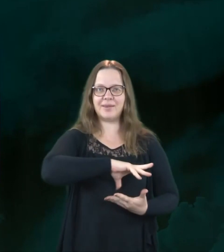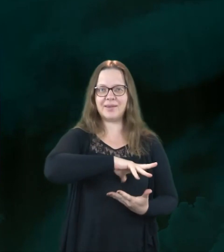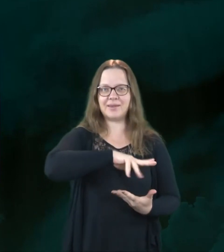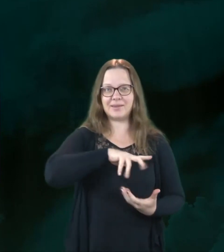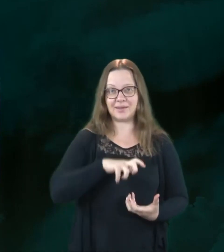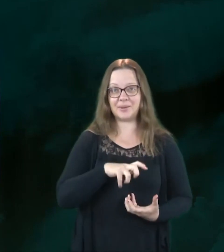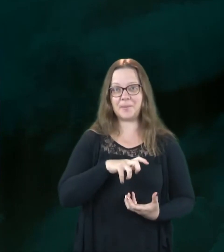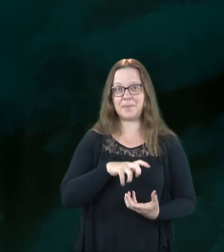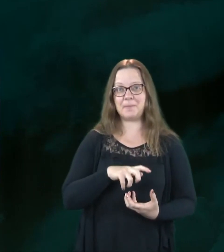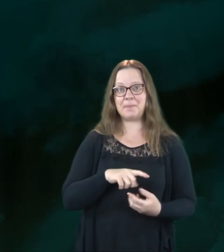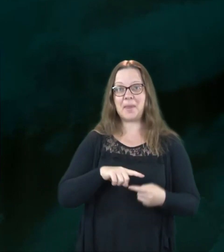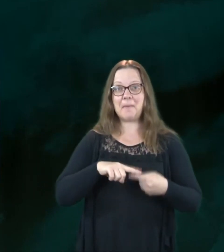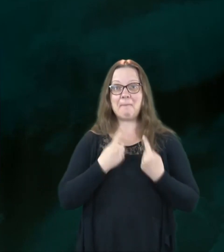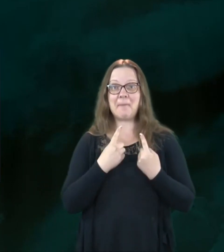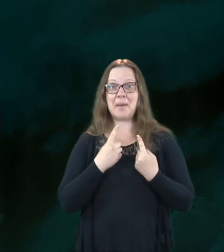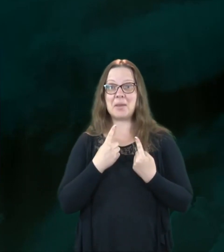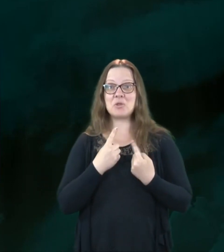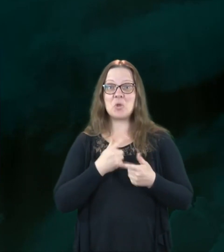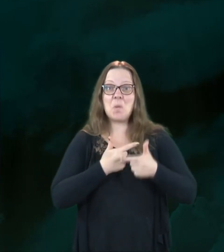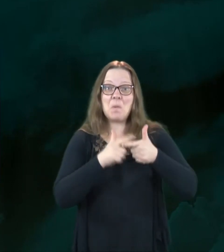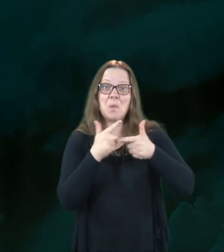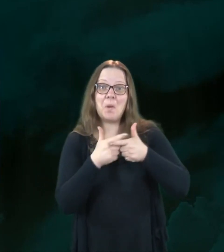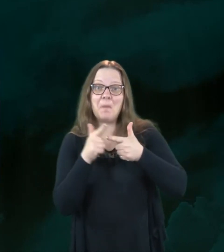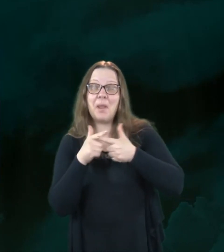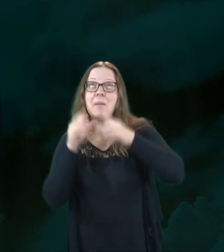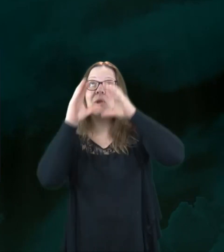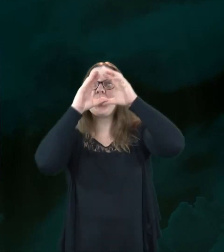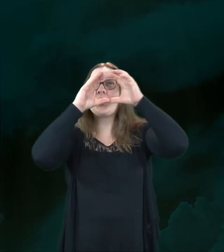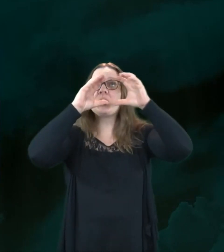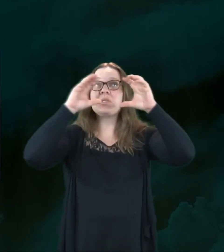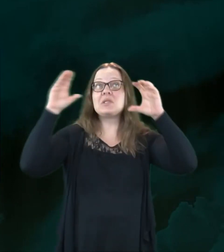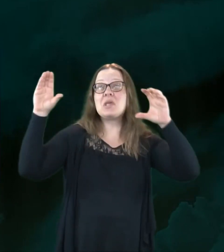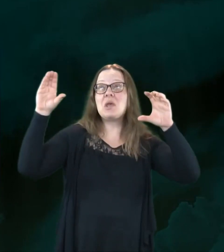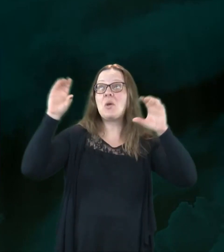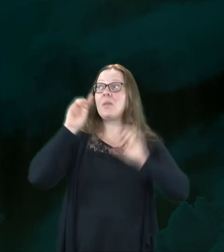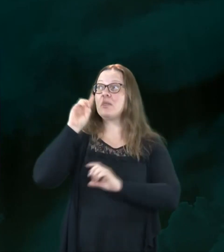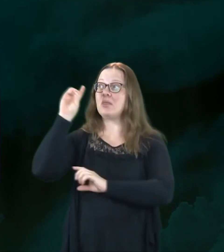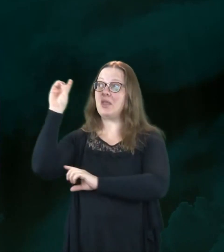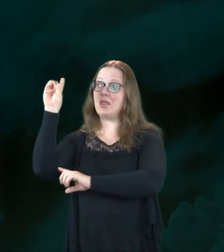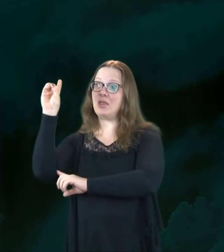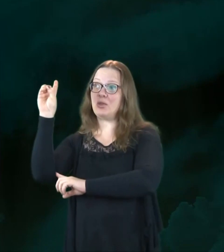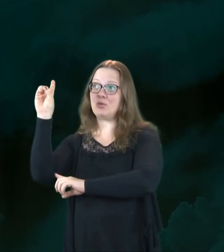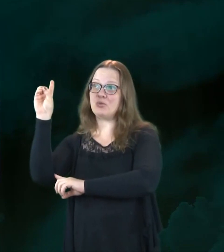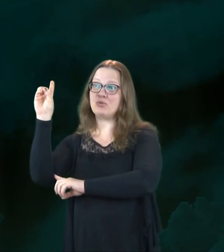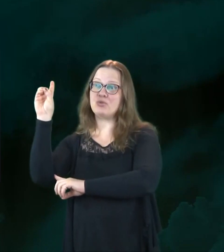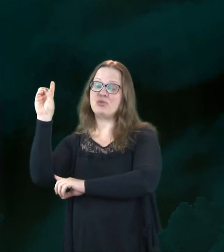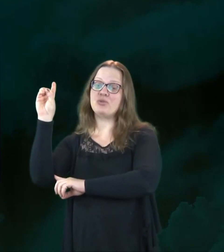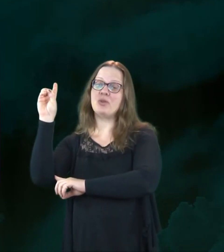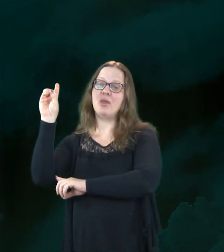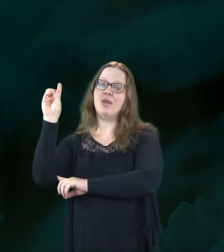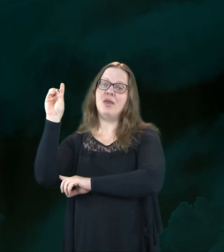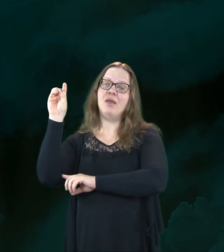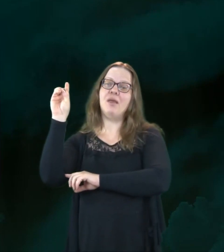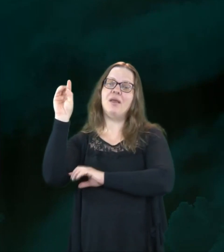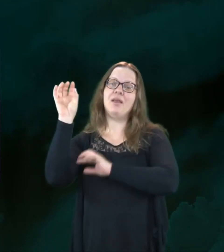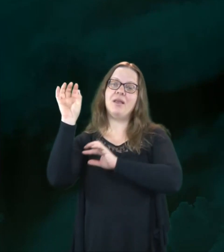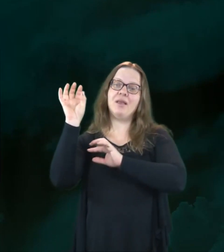em pendência para resolver depois. Então, aqui na terra, Deus reconectou, né, na sua